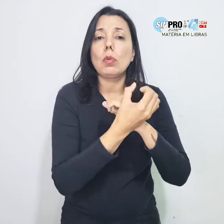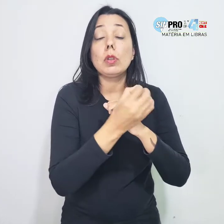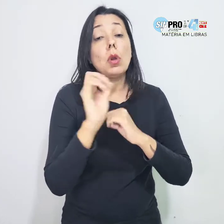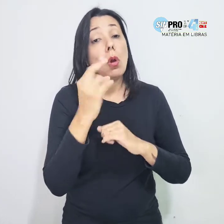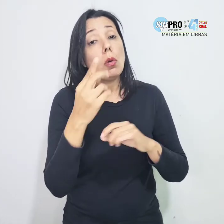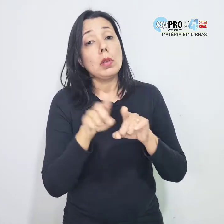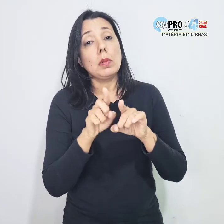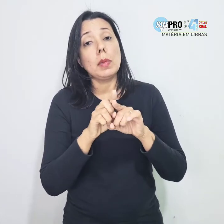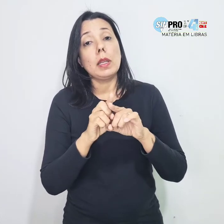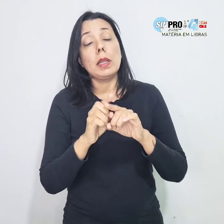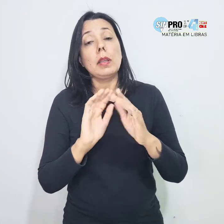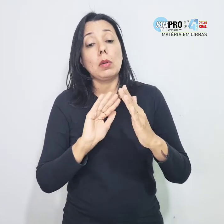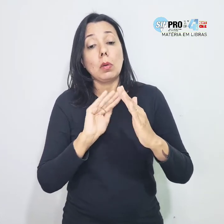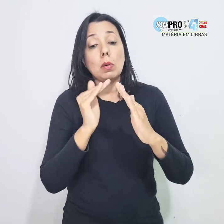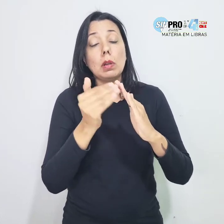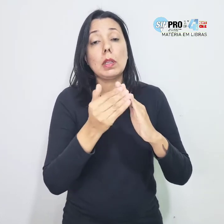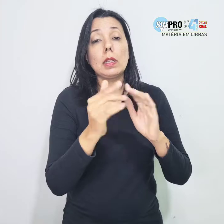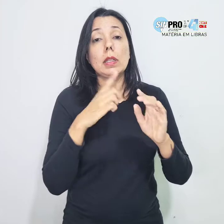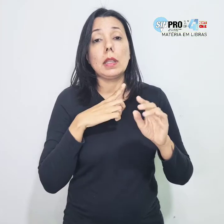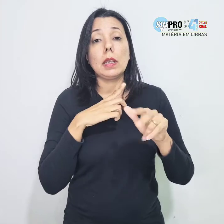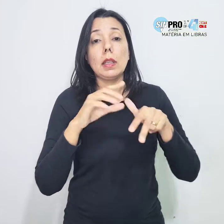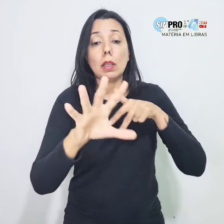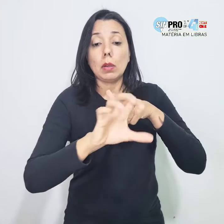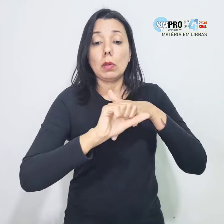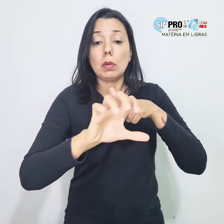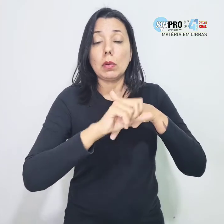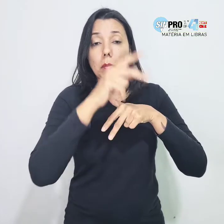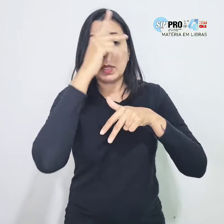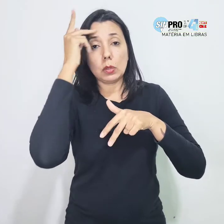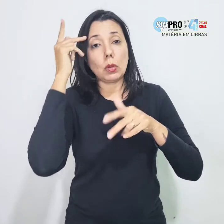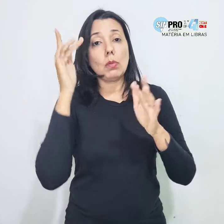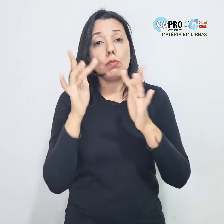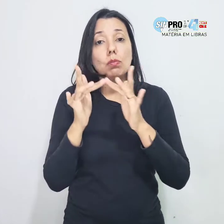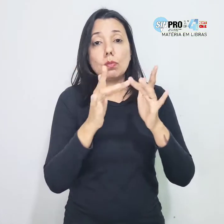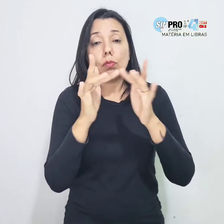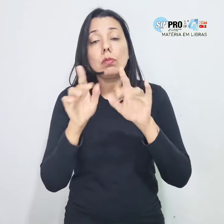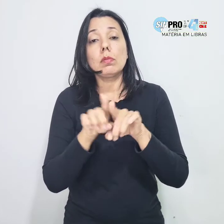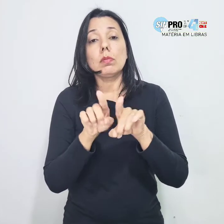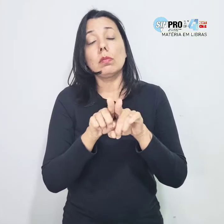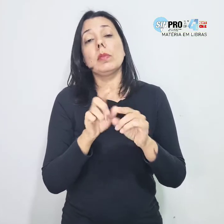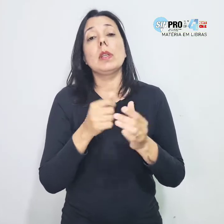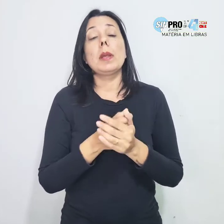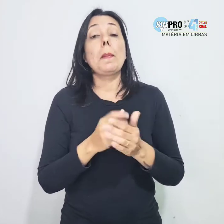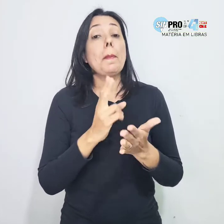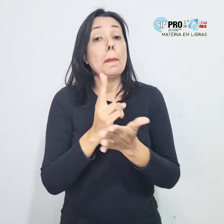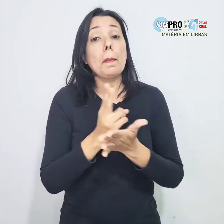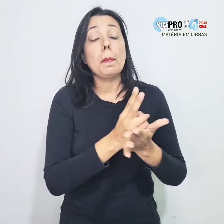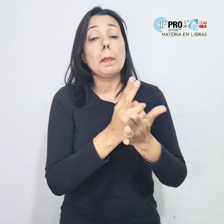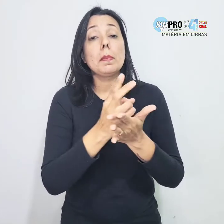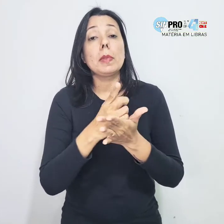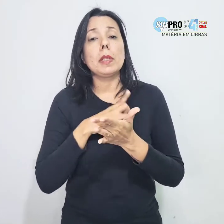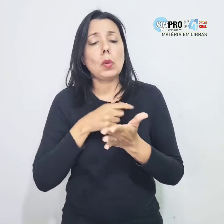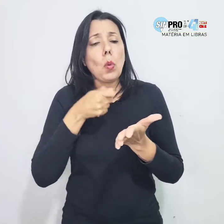entraram em quarentena por ter contato confirmado com infectados. Apesar disso, eles estão sendo obrigados